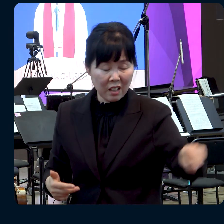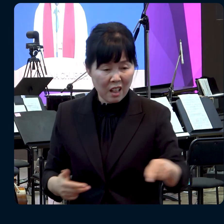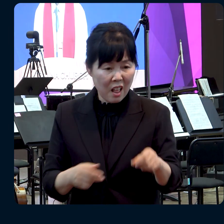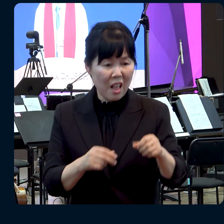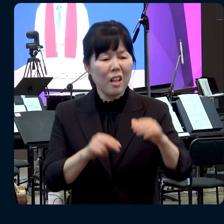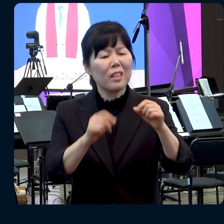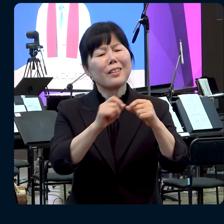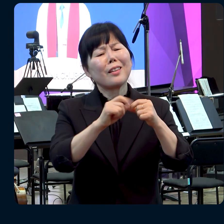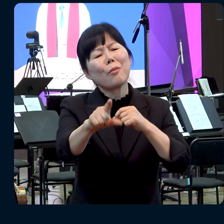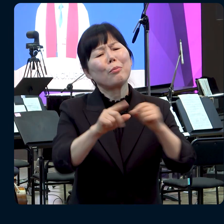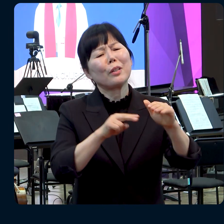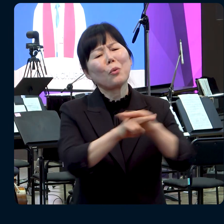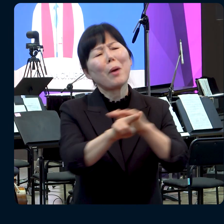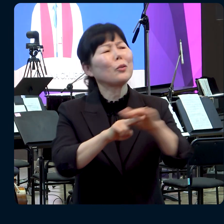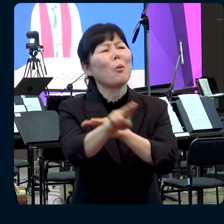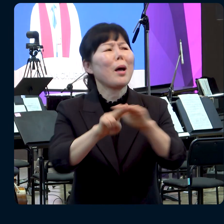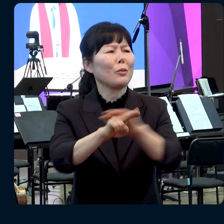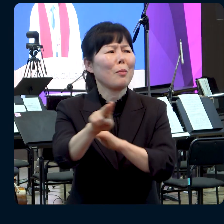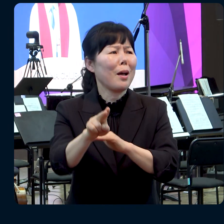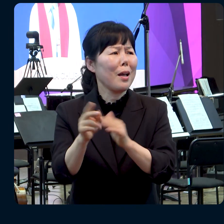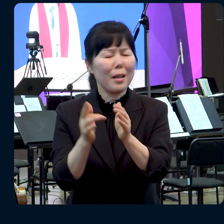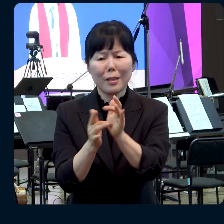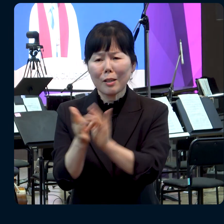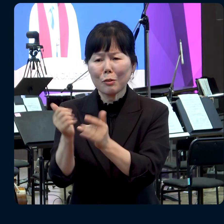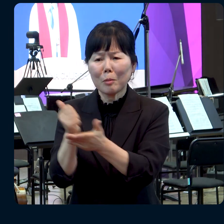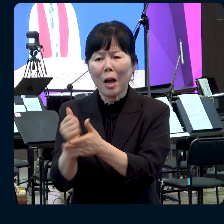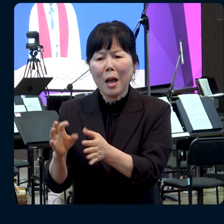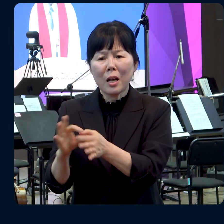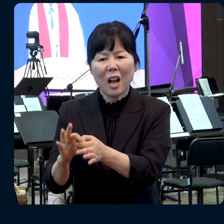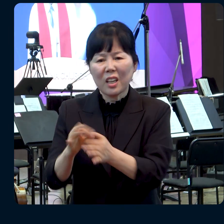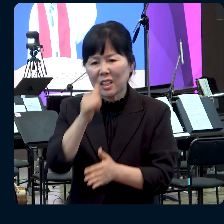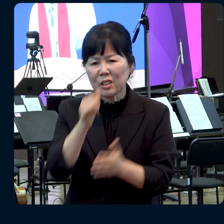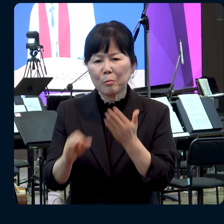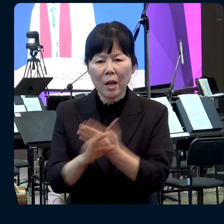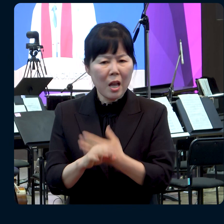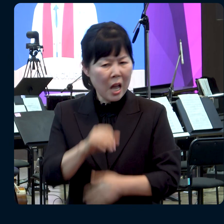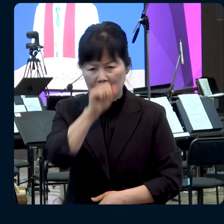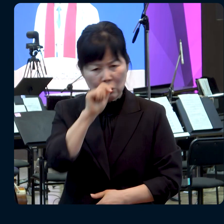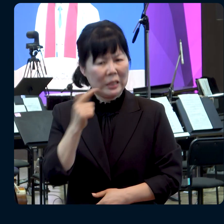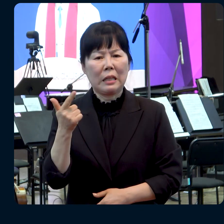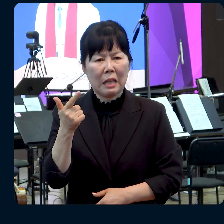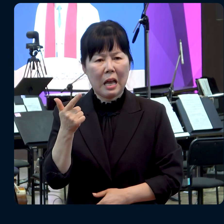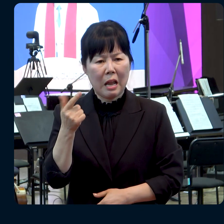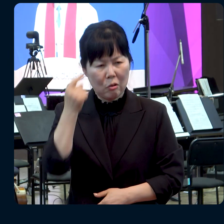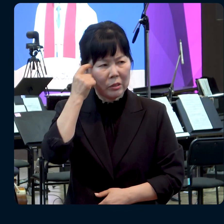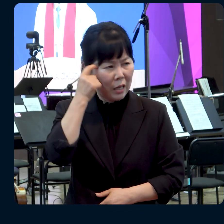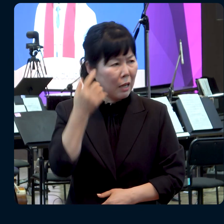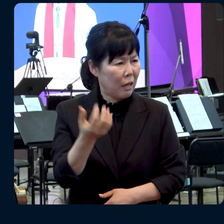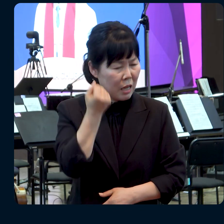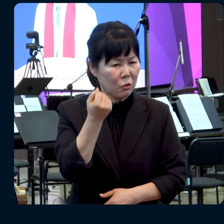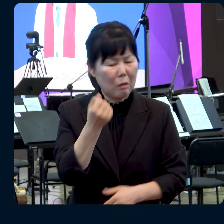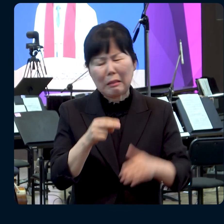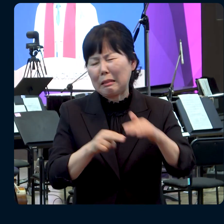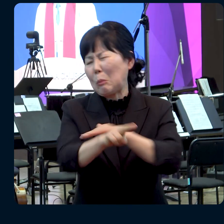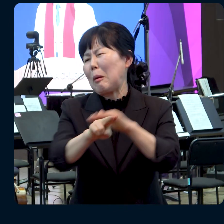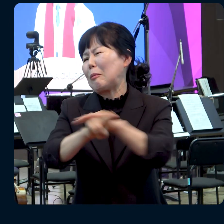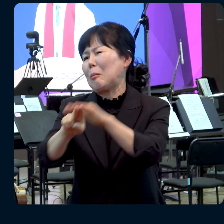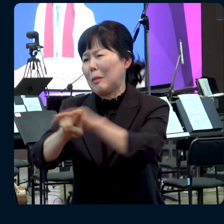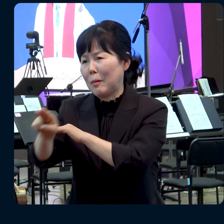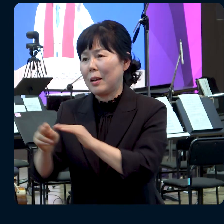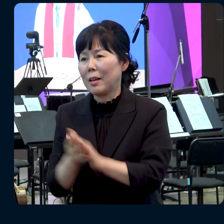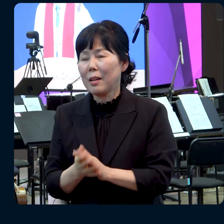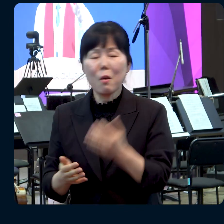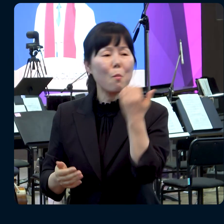도망을 쳤습니다. 예수님과 엮여봤자 좋을 게 없다라고 판단한 것이죠. 여러분, 우리가 잘 알고